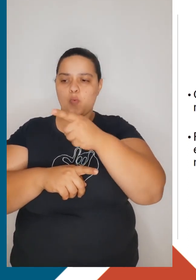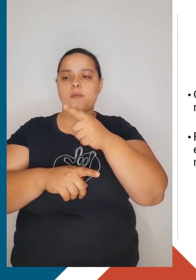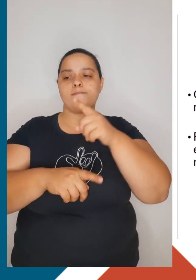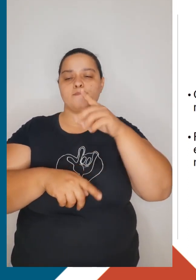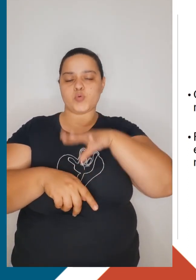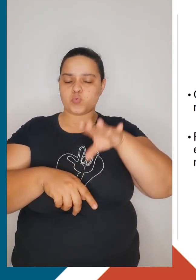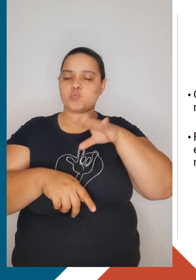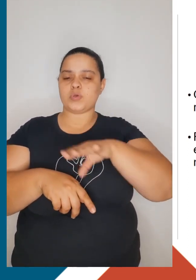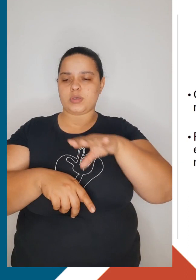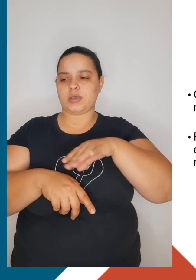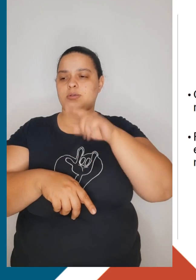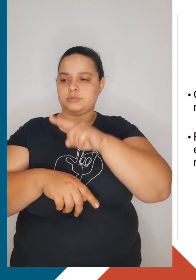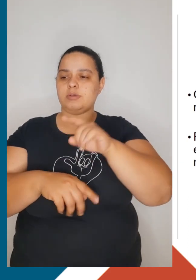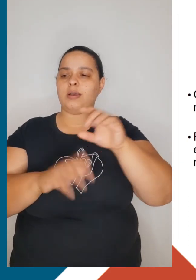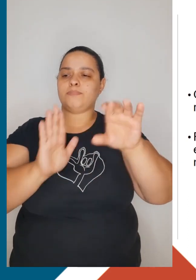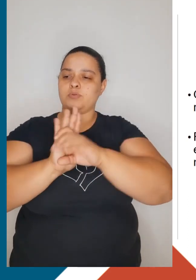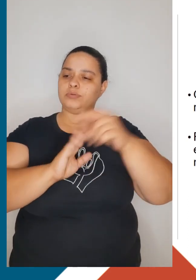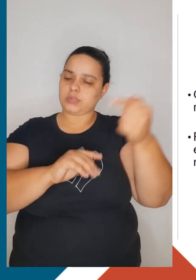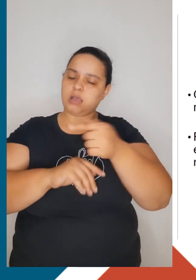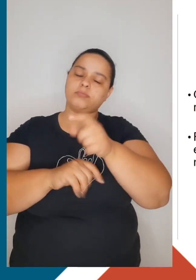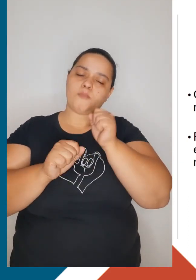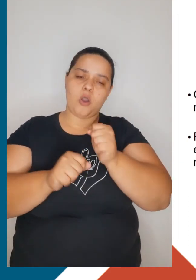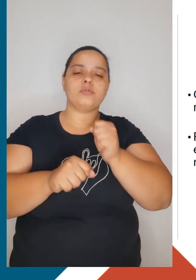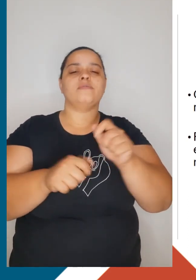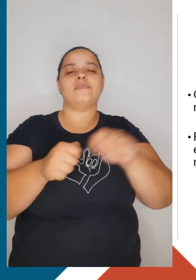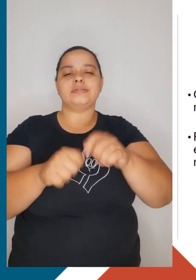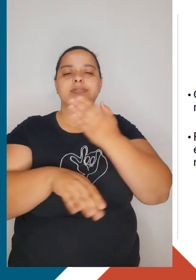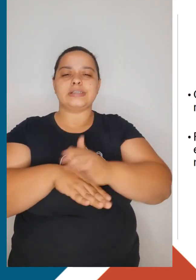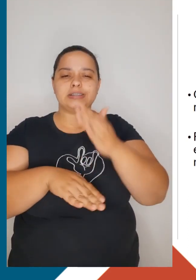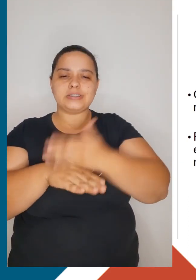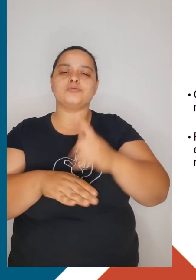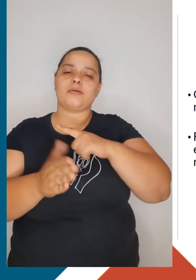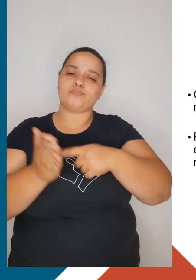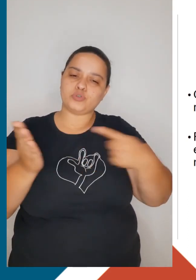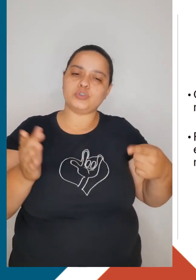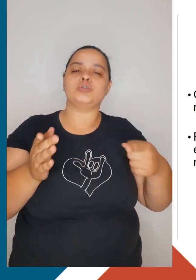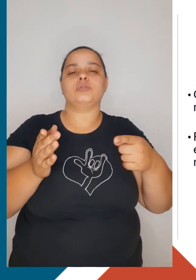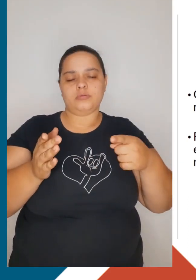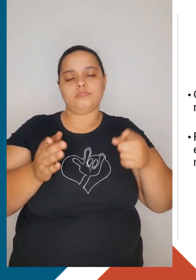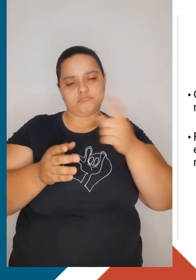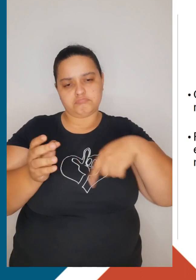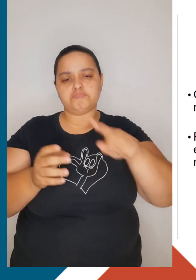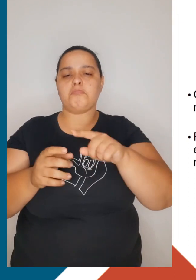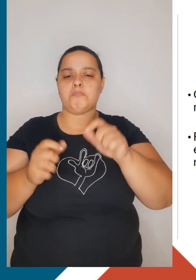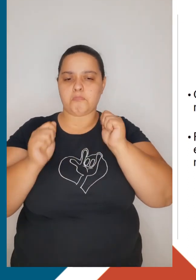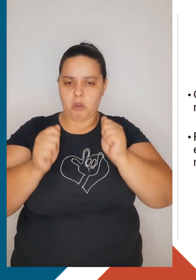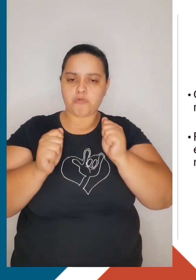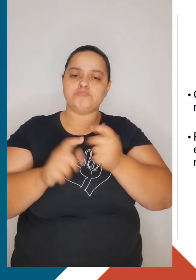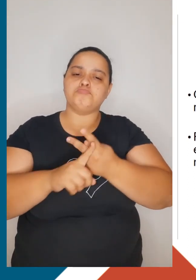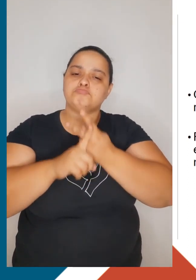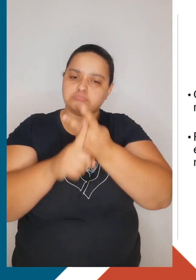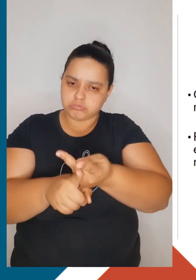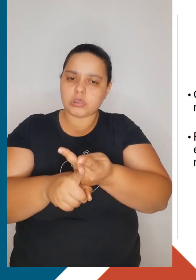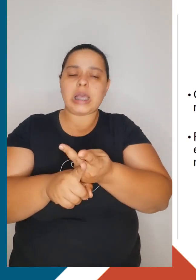capítulo 7. Refaça os exercícios disponibilizados na apostila e também no caderno de exercícios que são referentes a este